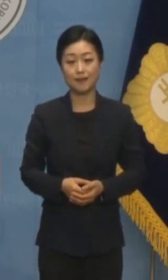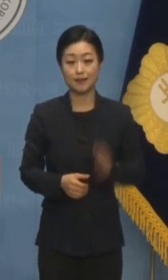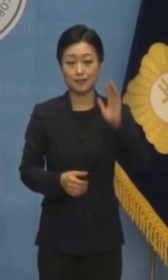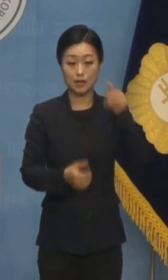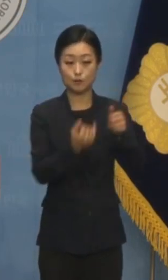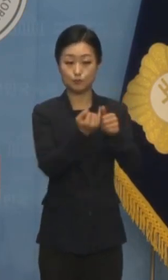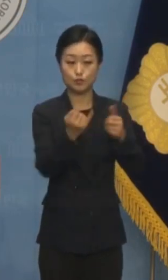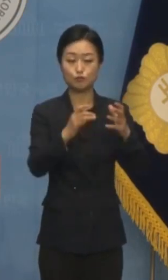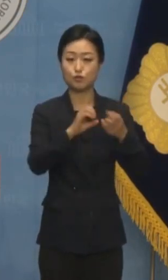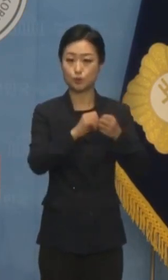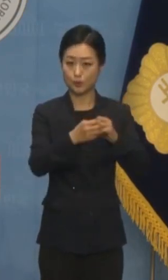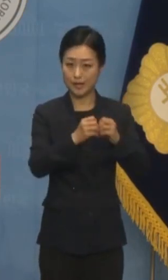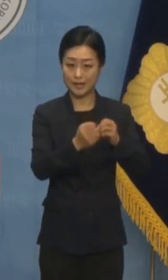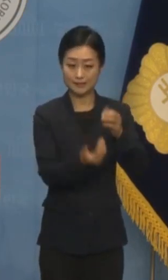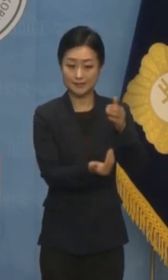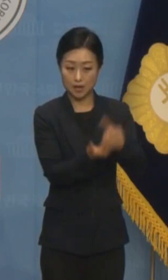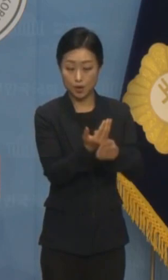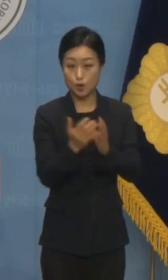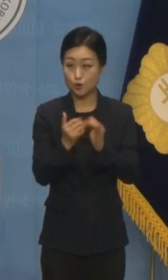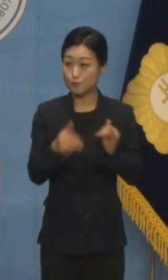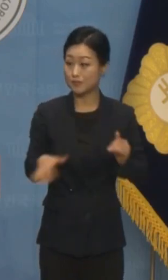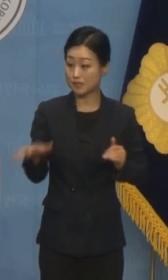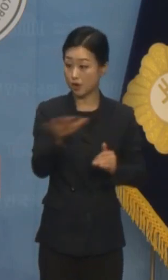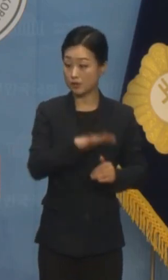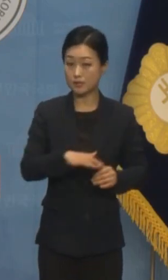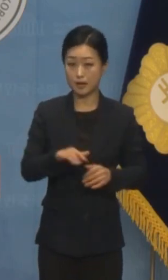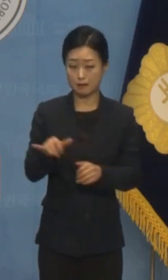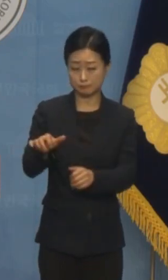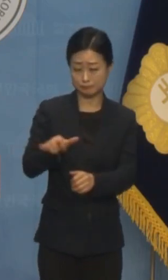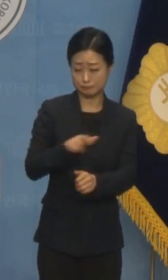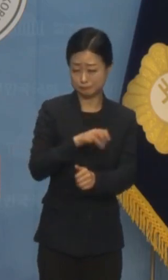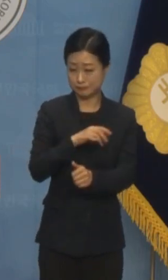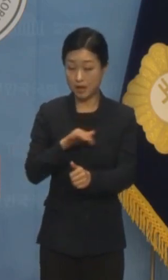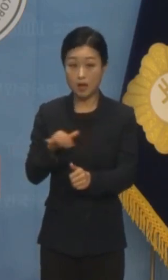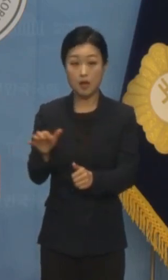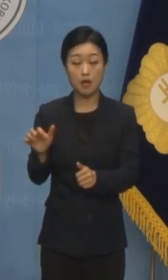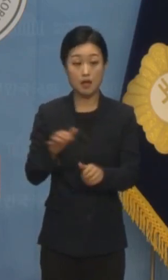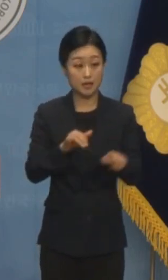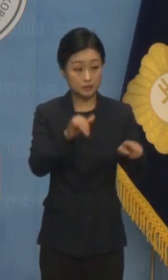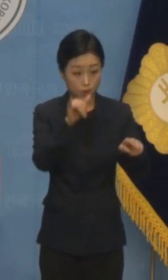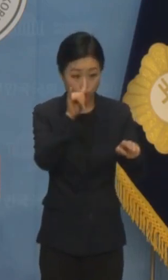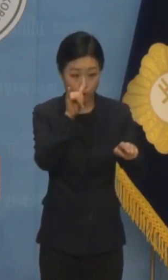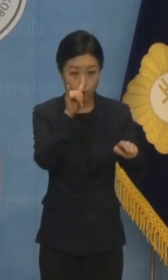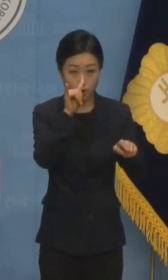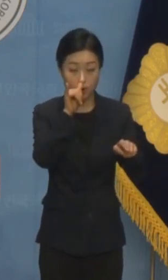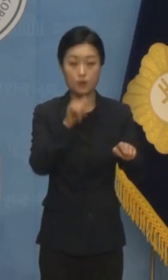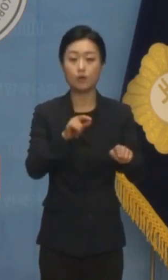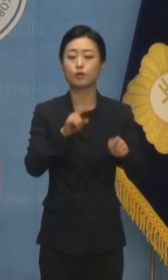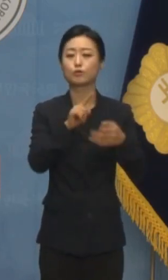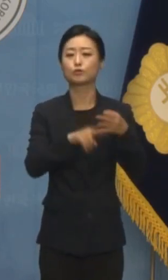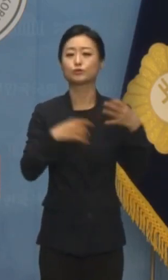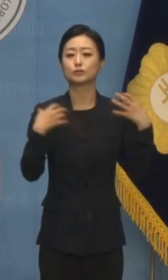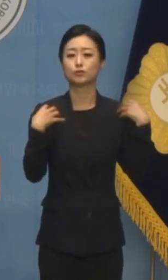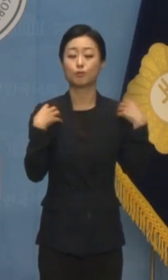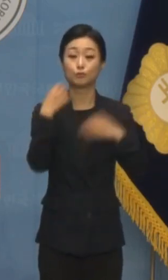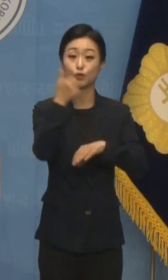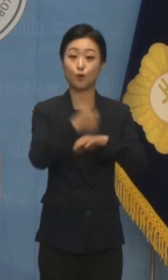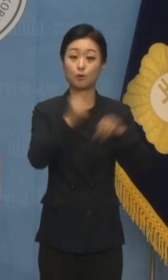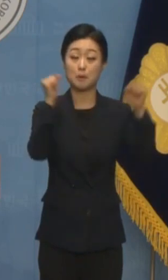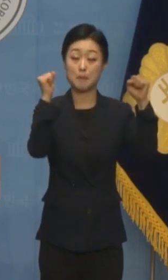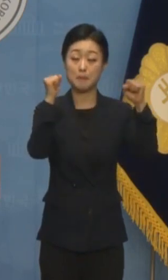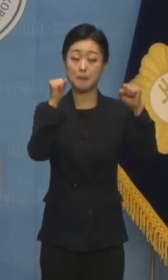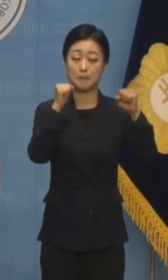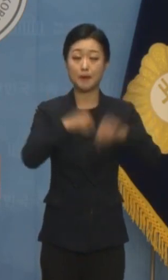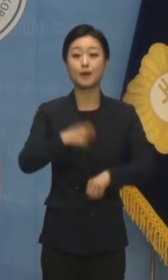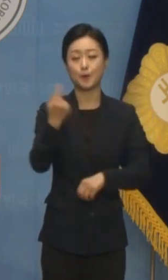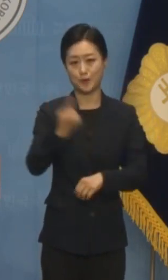부인의 국정농단이 국민의 여론을 왜곡하고 조작하는 데까지 이르렀다면 이 정권의 파멸은 시간